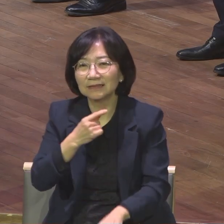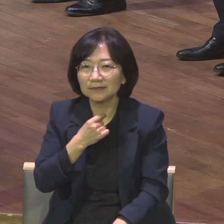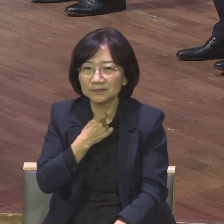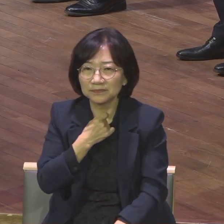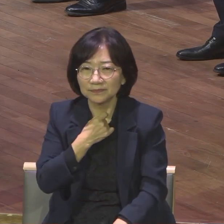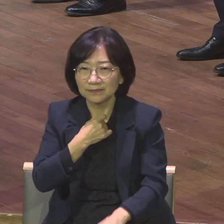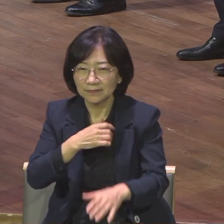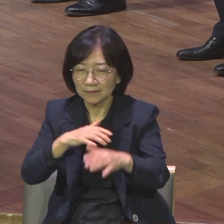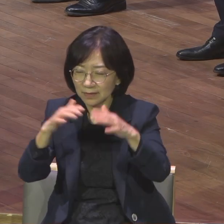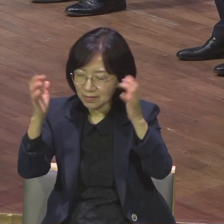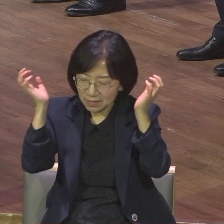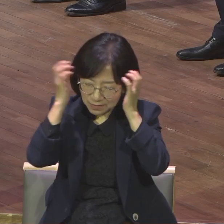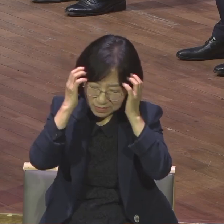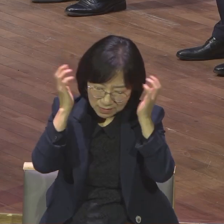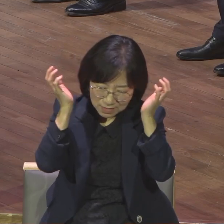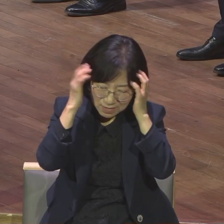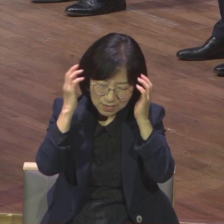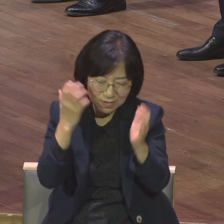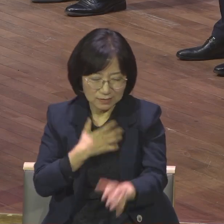살으리